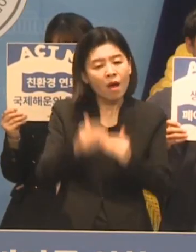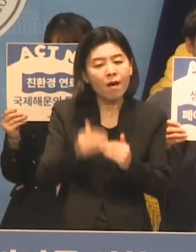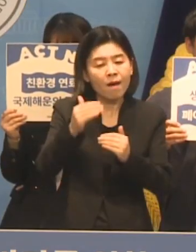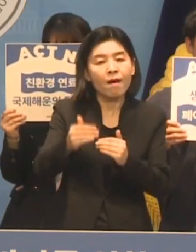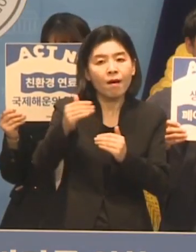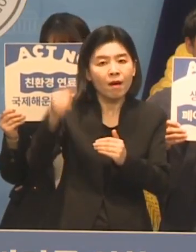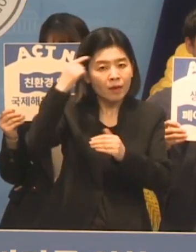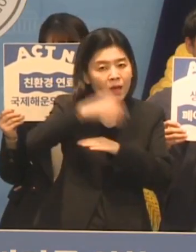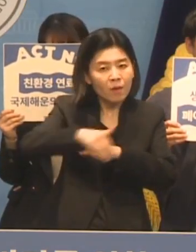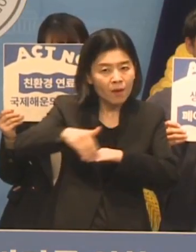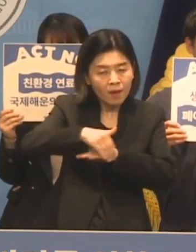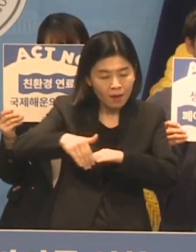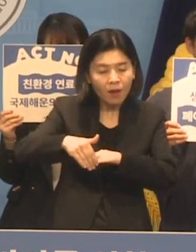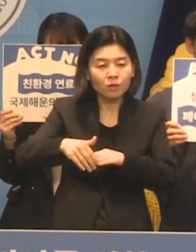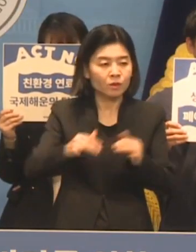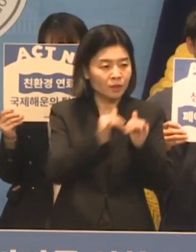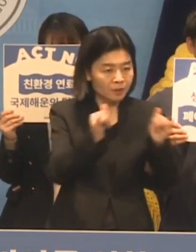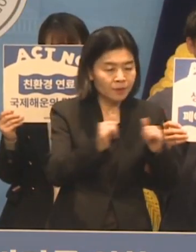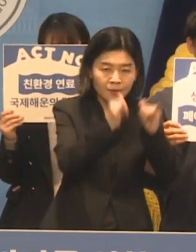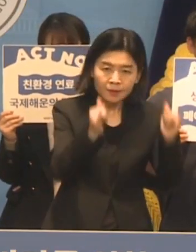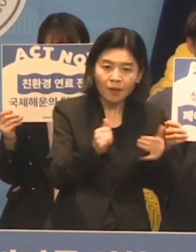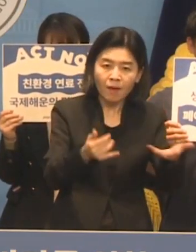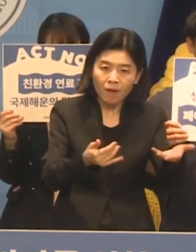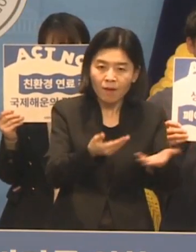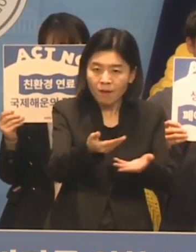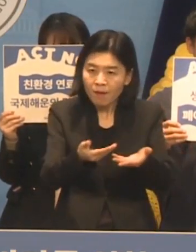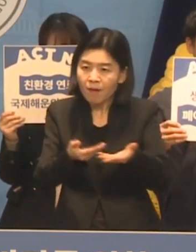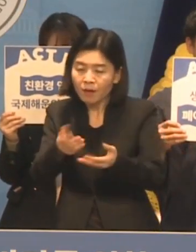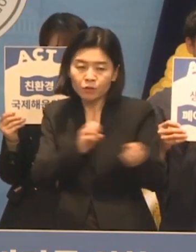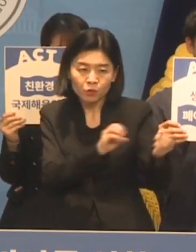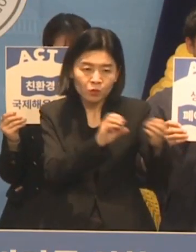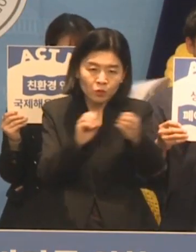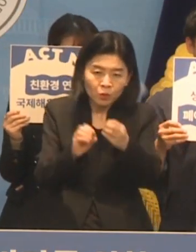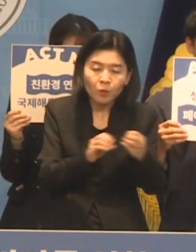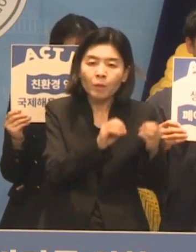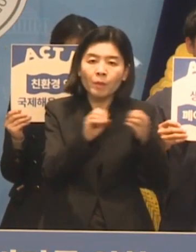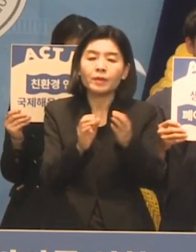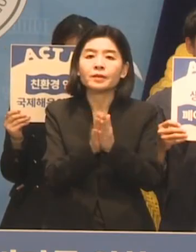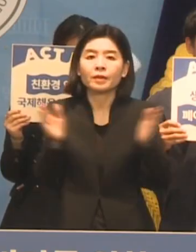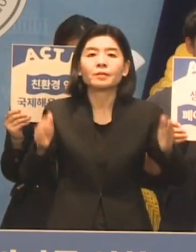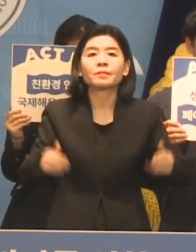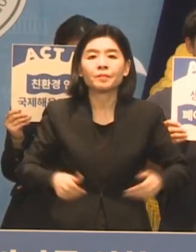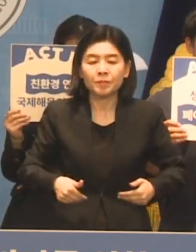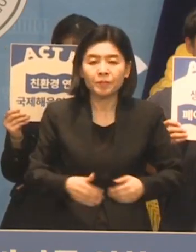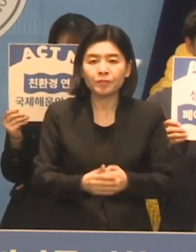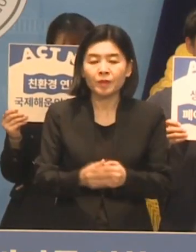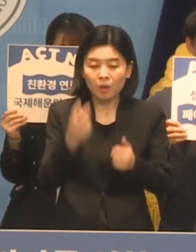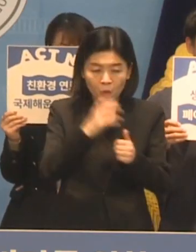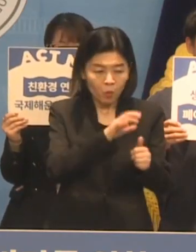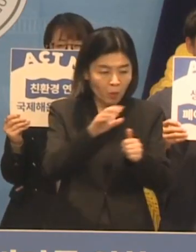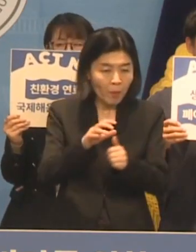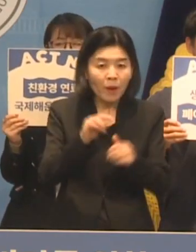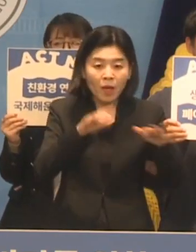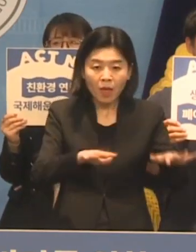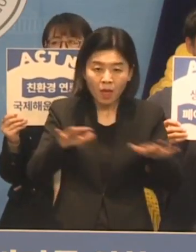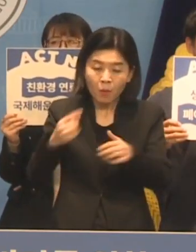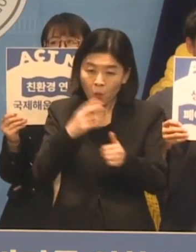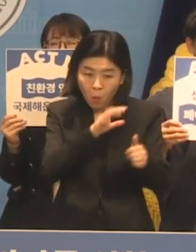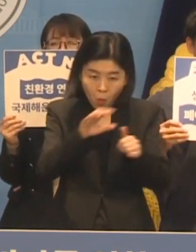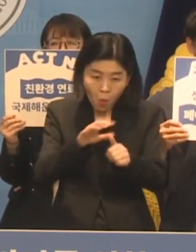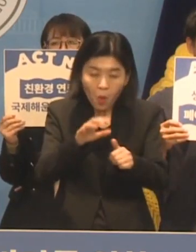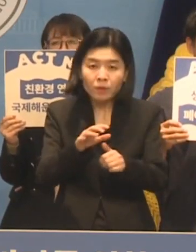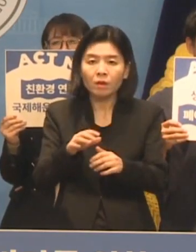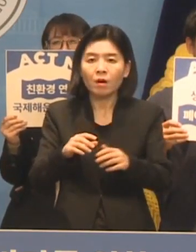구성하고 시민사회를 비롯한 여러 이해관계자들과 함께 논의를 시작해야 합니다. 보호구역으로 지정된 해역에서는 인간